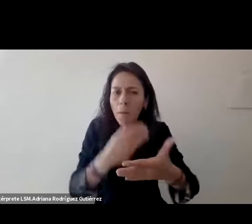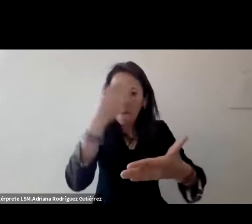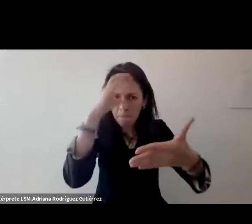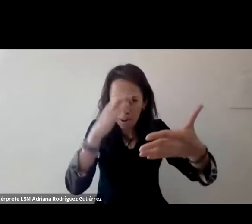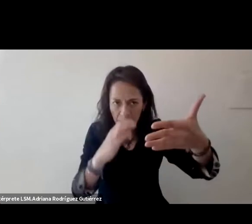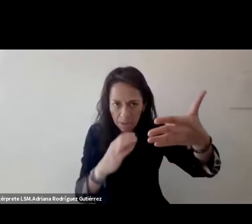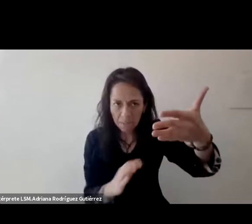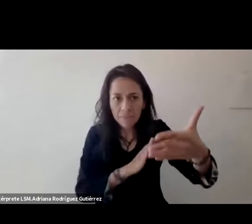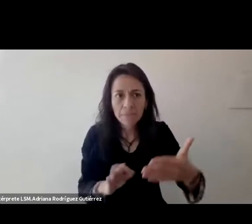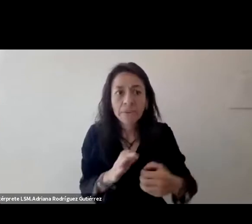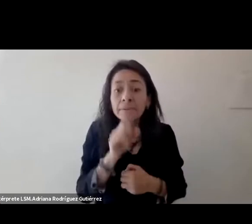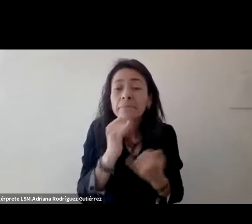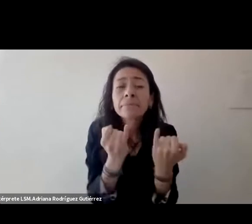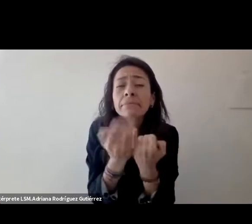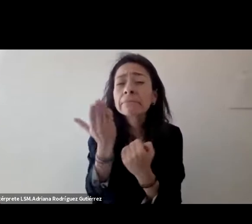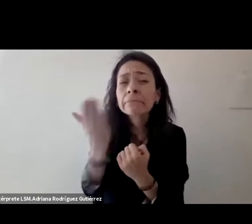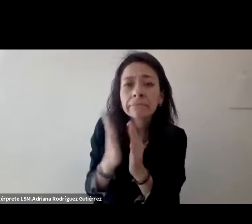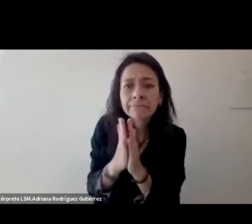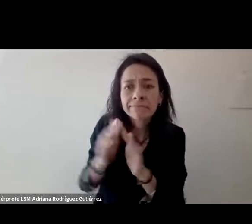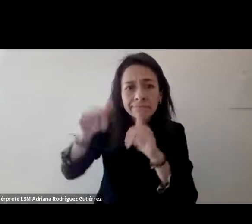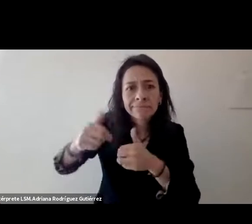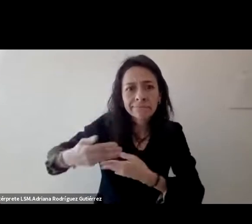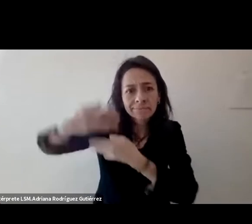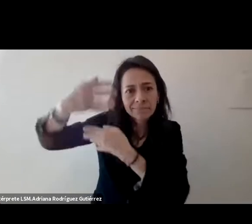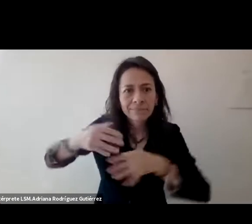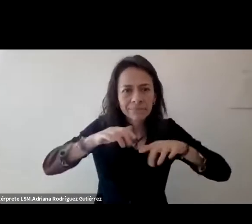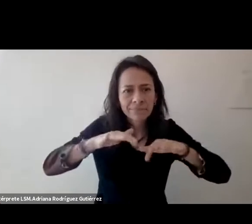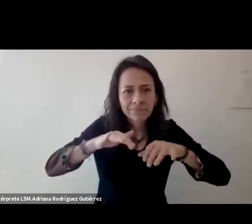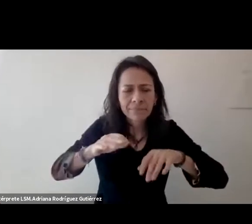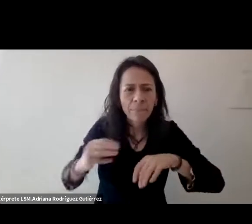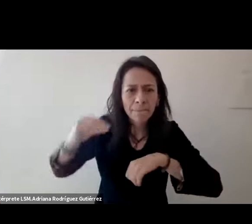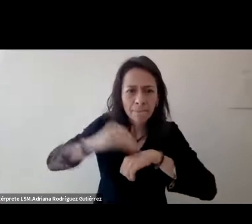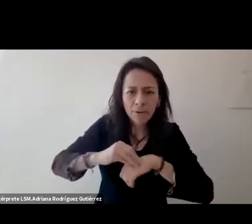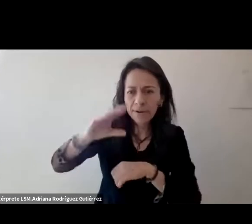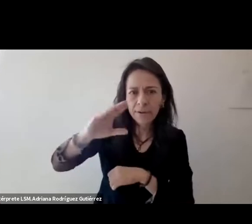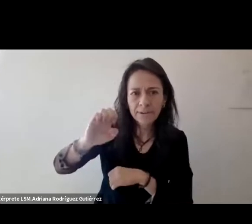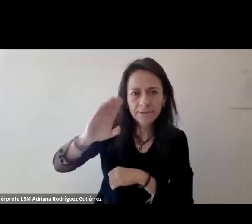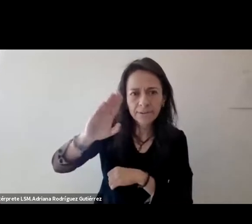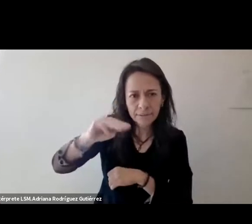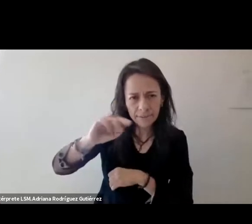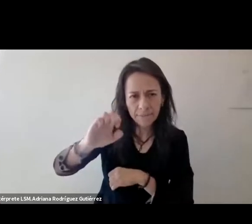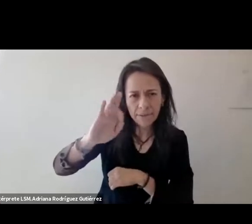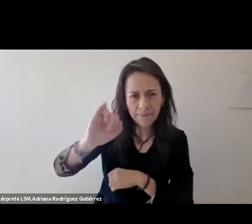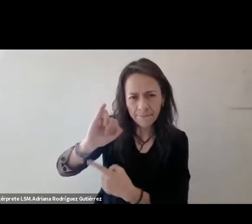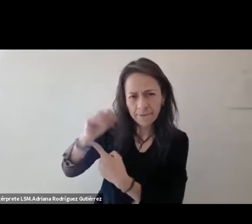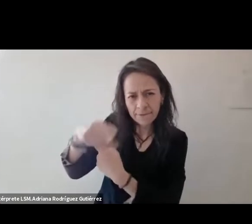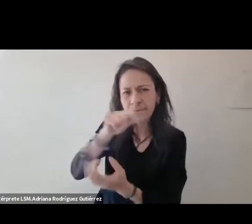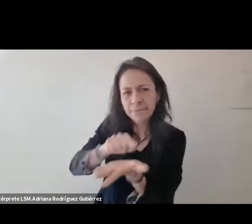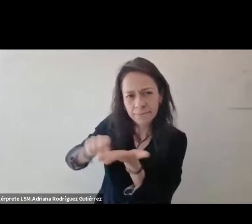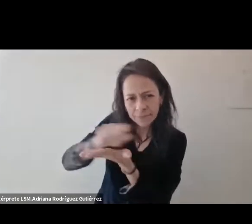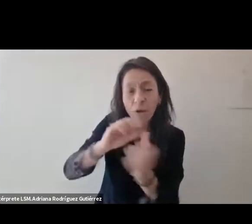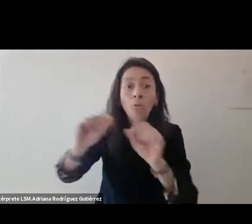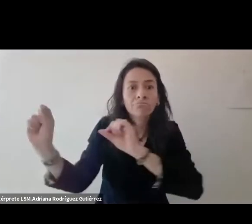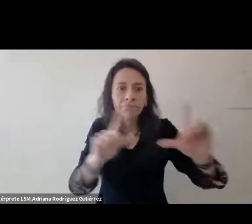nos pueden actualizar aquí en el chat la cuenta de Twitter del CEMEFI o poner en pantalla, quizás sea más sencillo, y